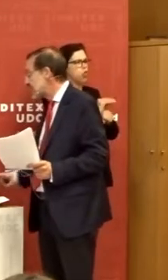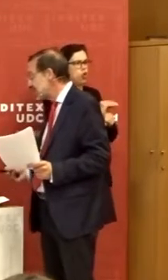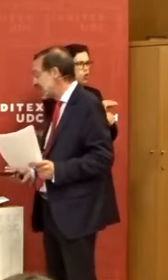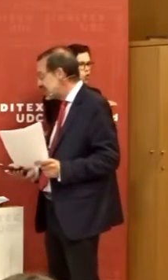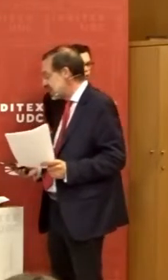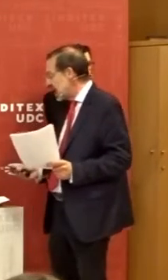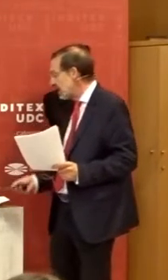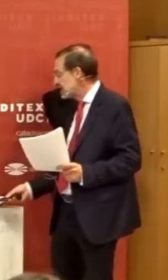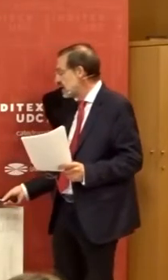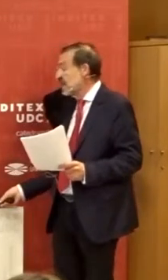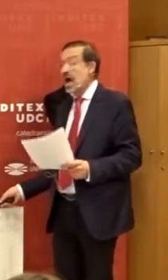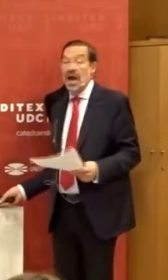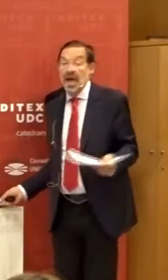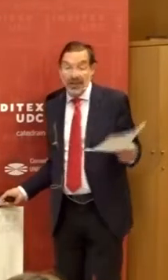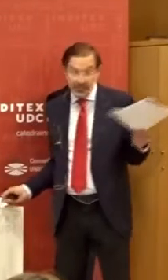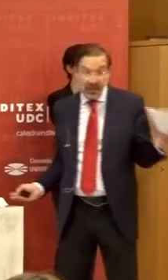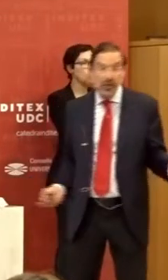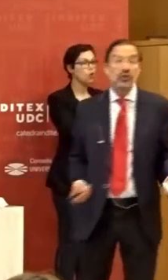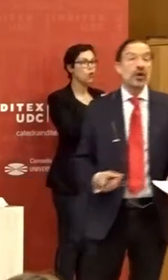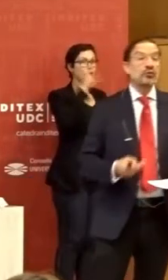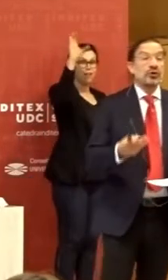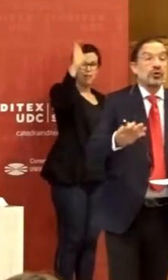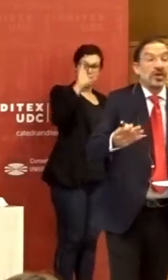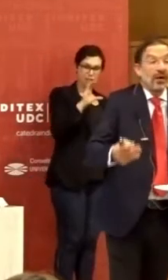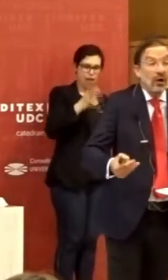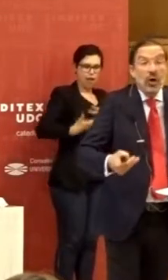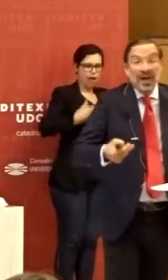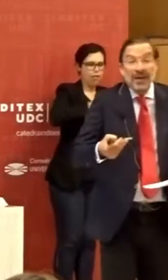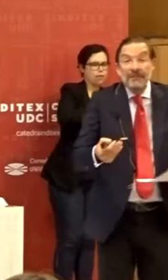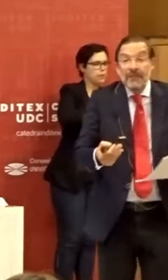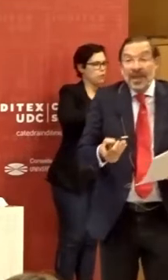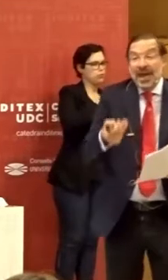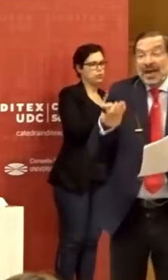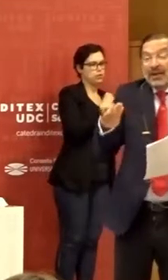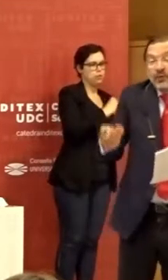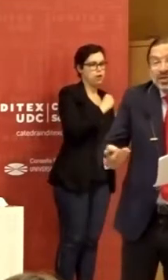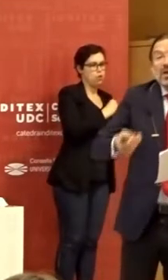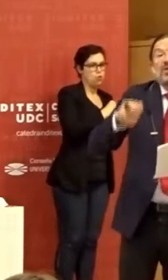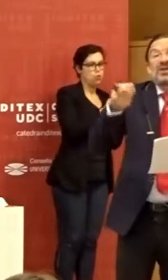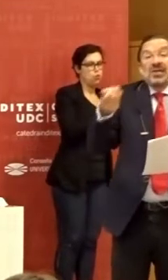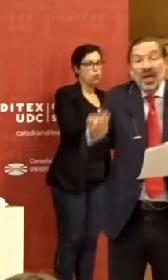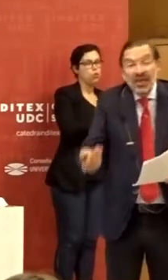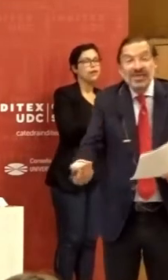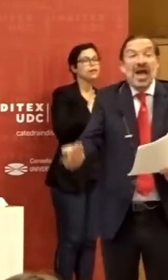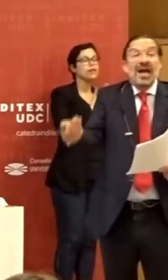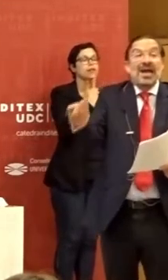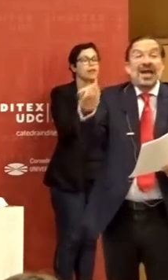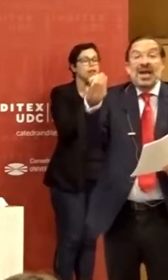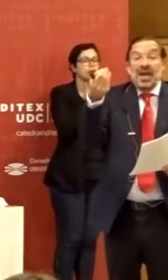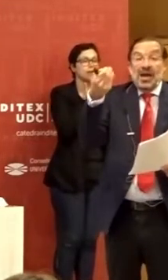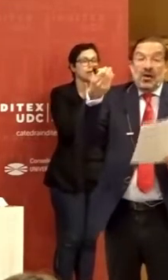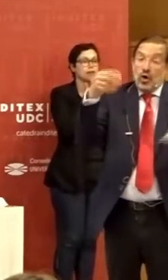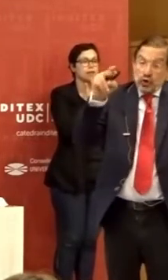fuesen destinadas a la adaptación de los puestos de trabajo, a que que fuesen destinadas a